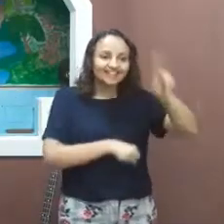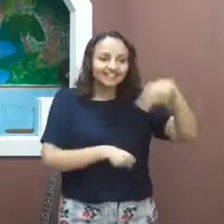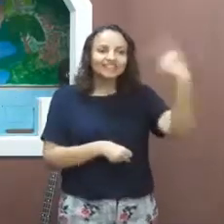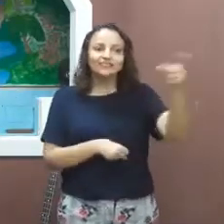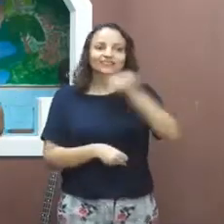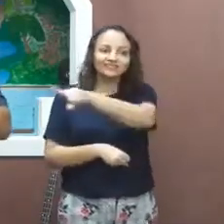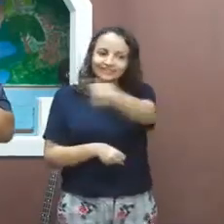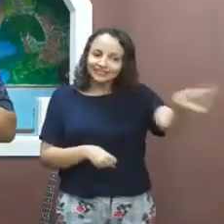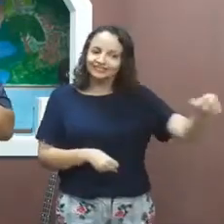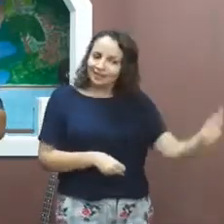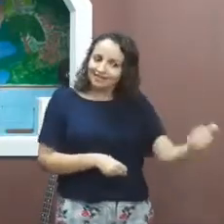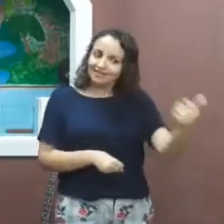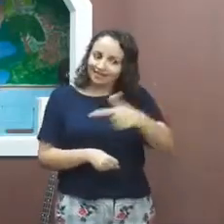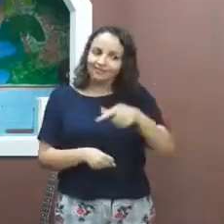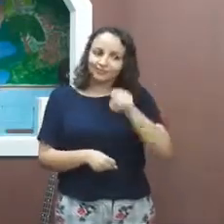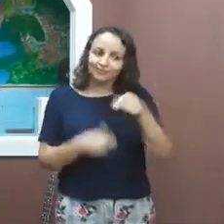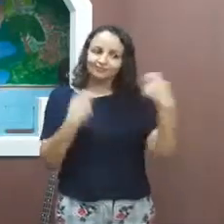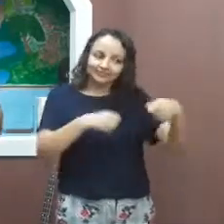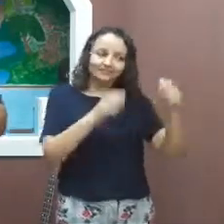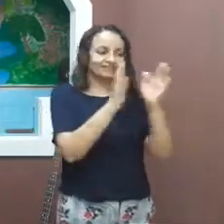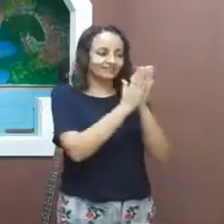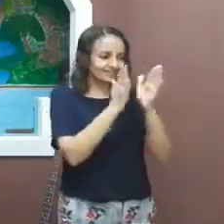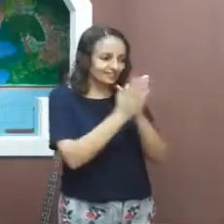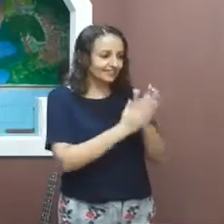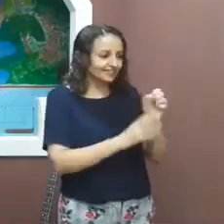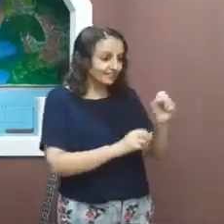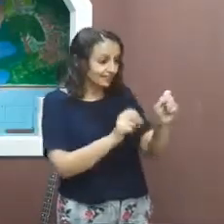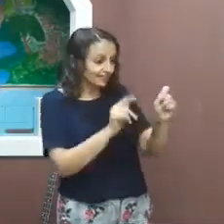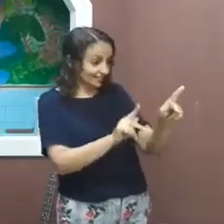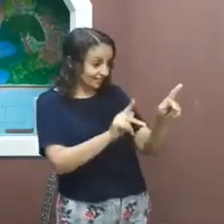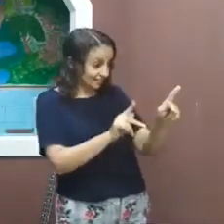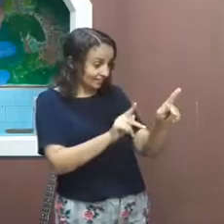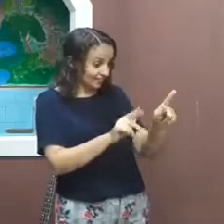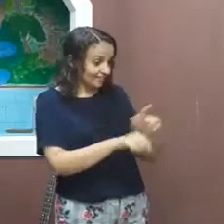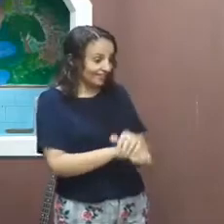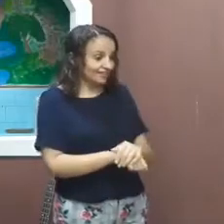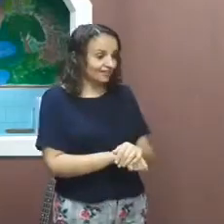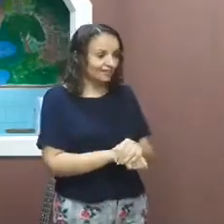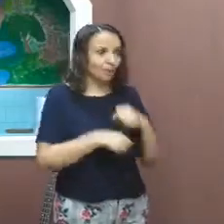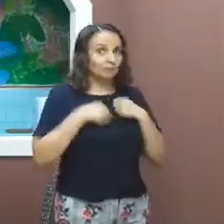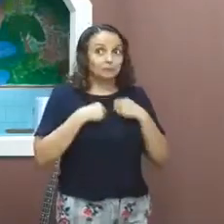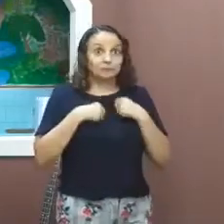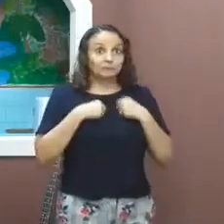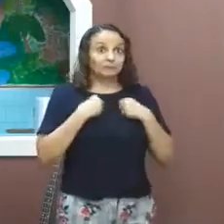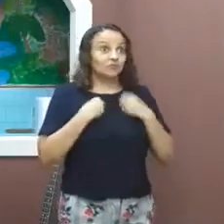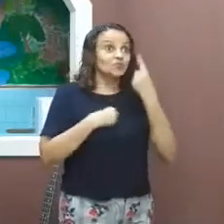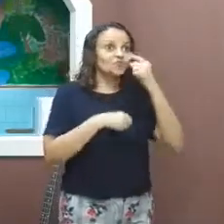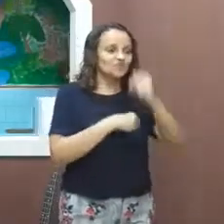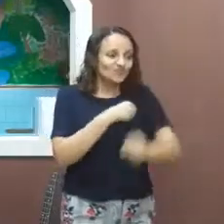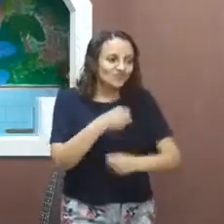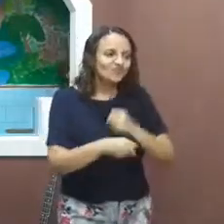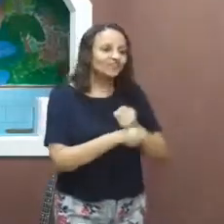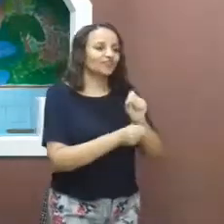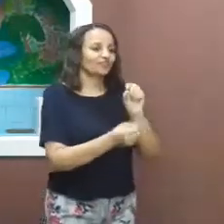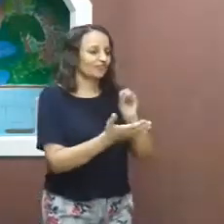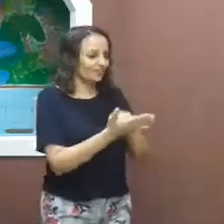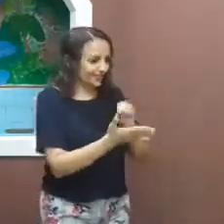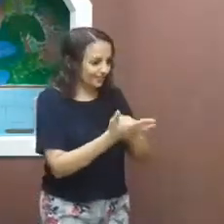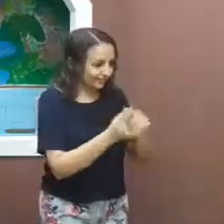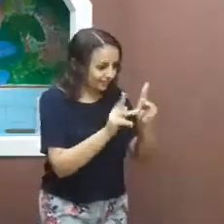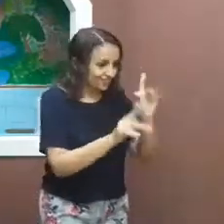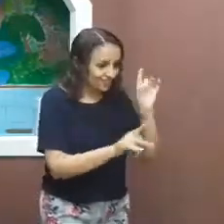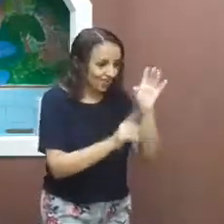irmão. Ora com muita fé, tenha fé. Mas não fica preocupado muito não, porque isso gera ansiedade. Falta um ano aí. Então, só ora,